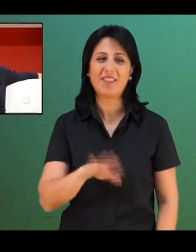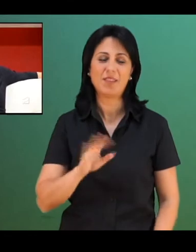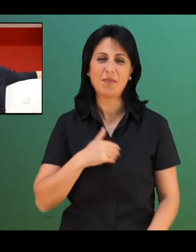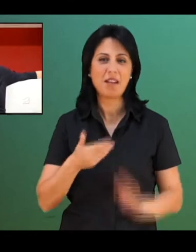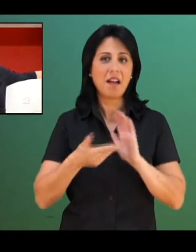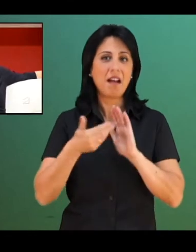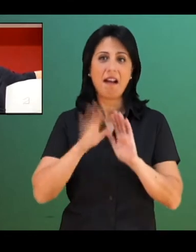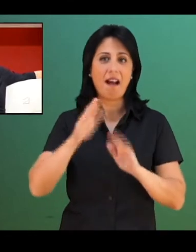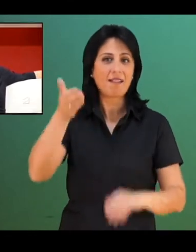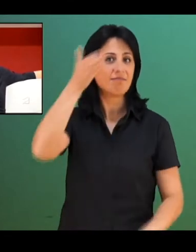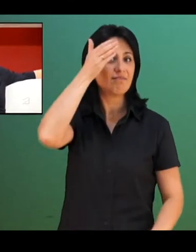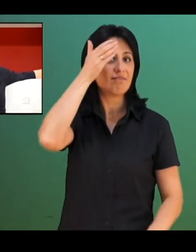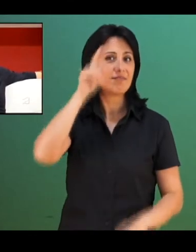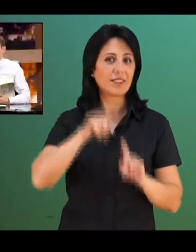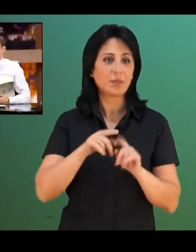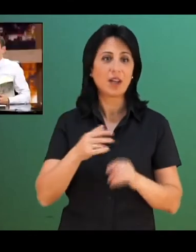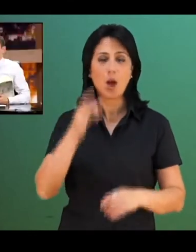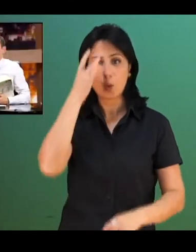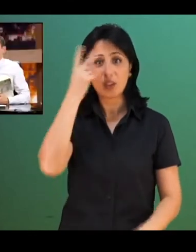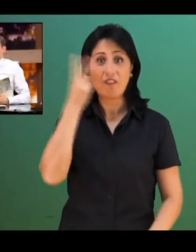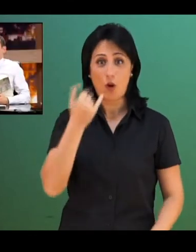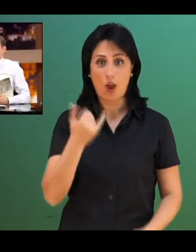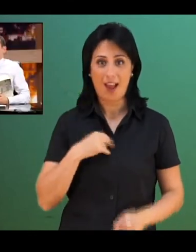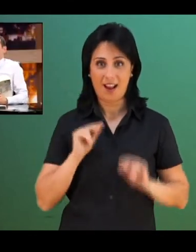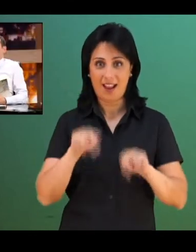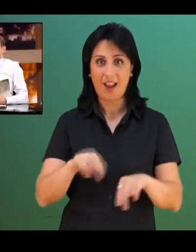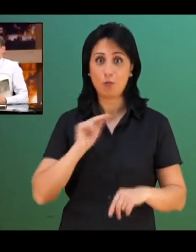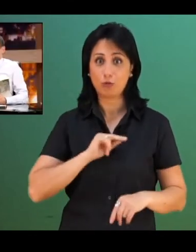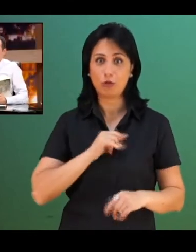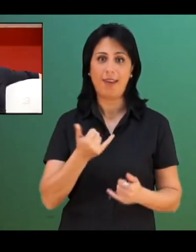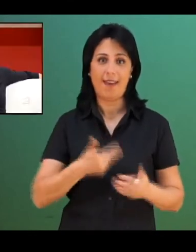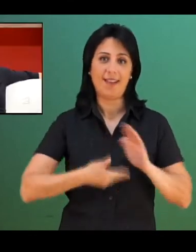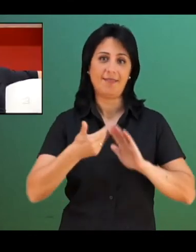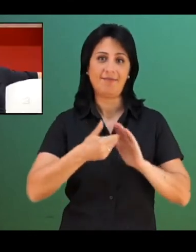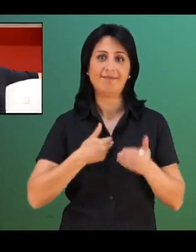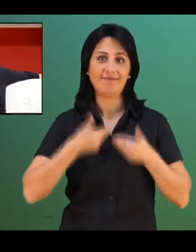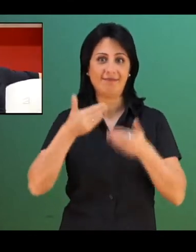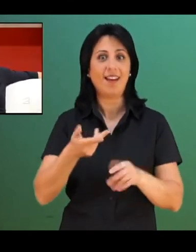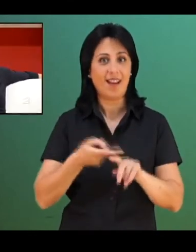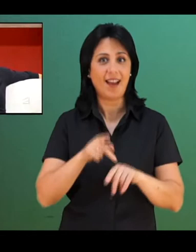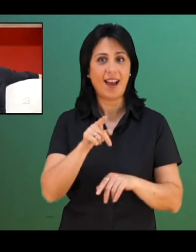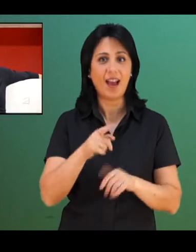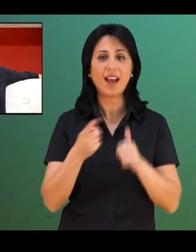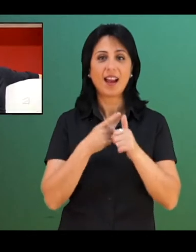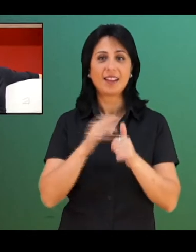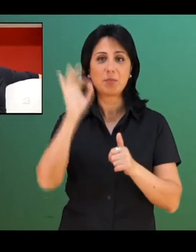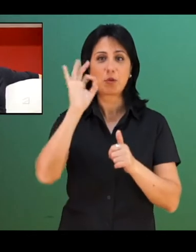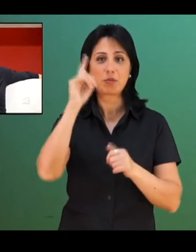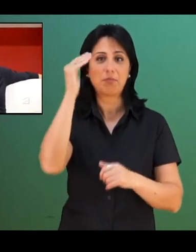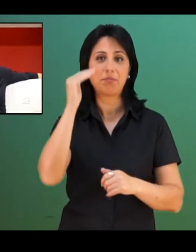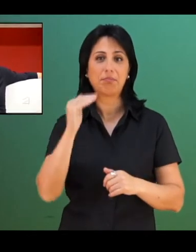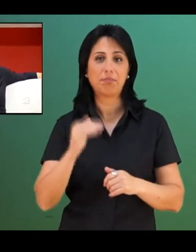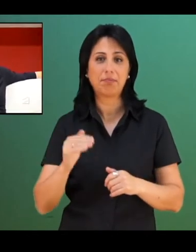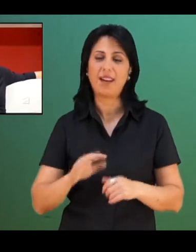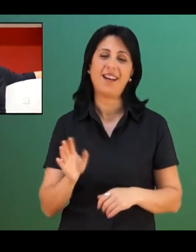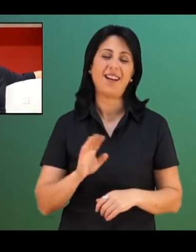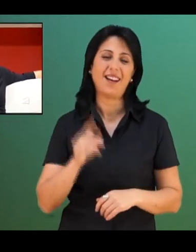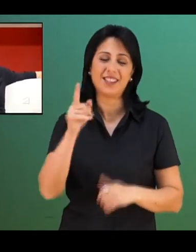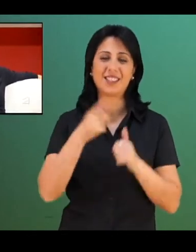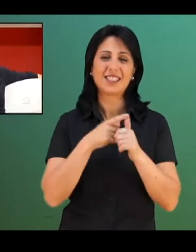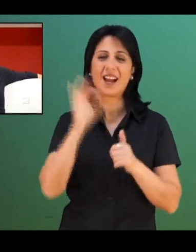ეგეთ პონჩი მომიყვანა და რეიტინგის ხო დამეცა. აა რეიტინგი დაგეცა რა. შე რეიტინგი ასოდეს არ დაგეცა, მე გამორიცხულია. რატო იცი შე